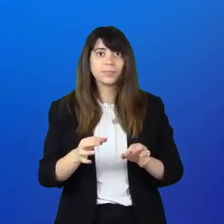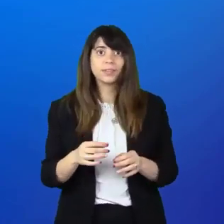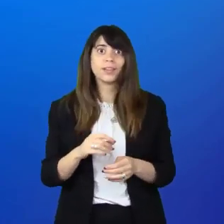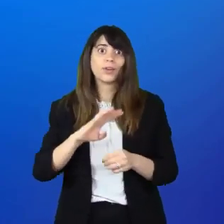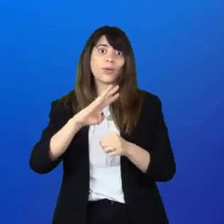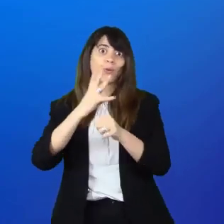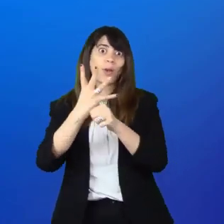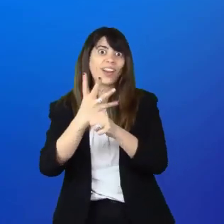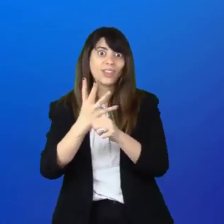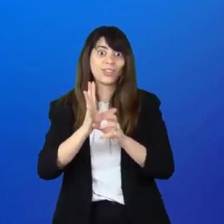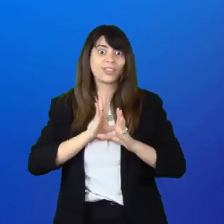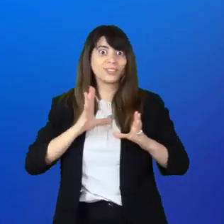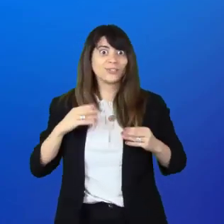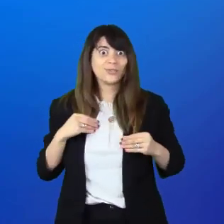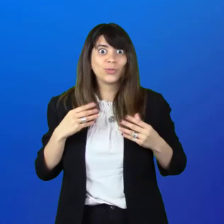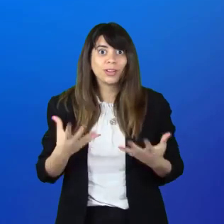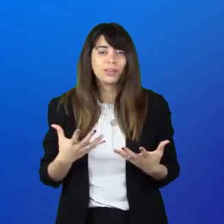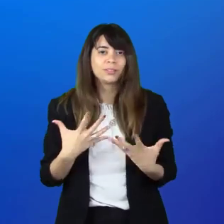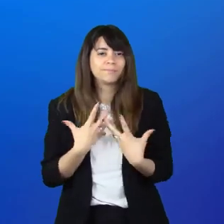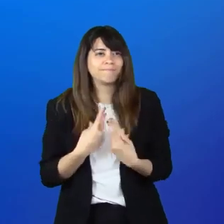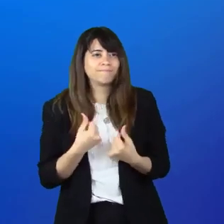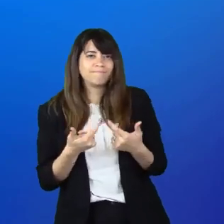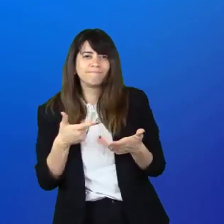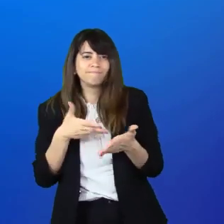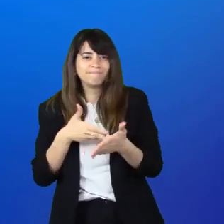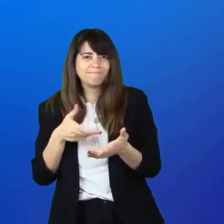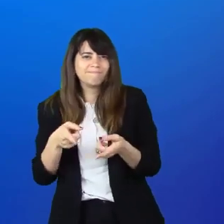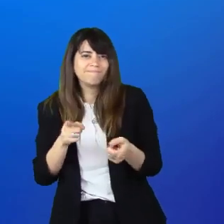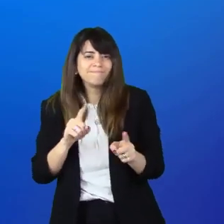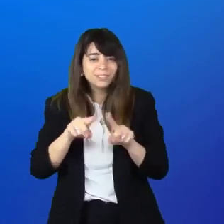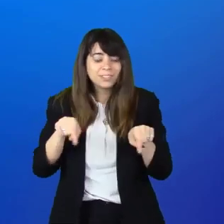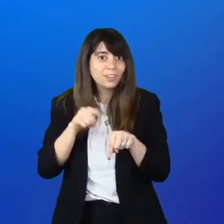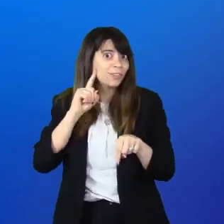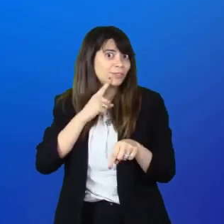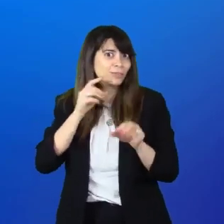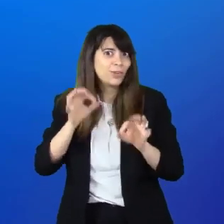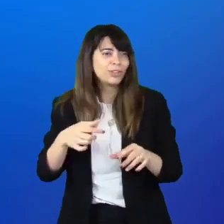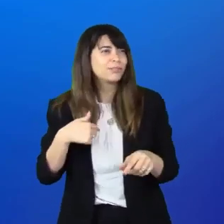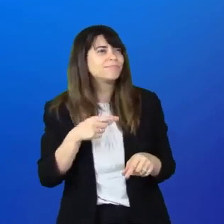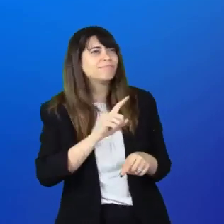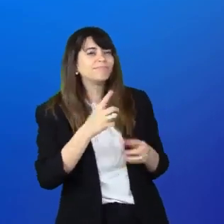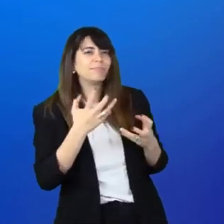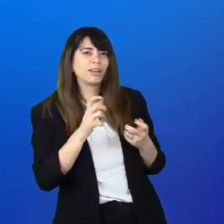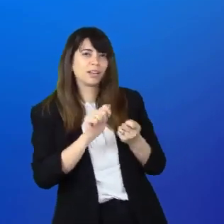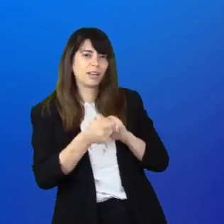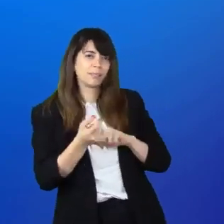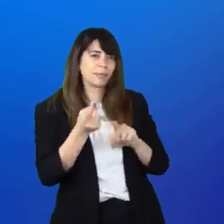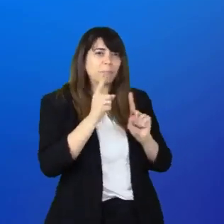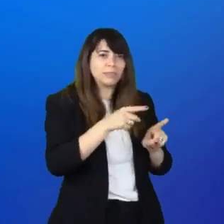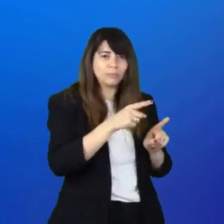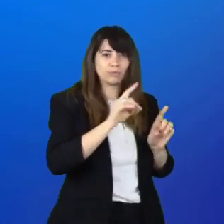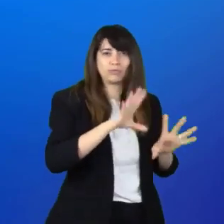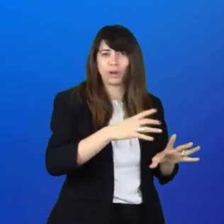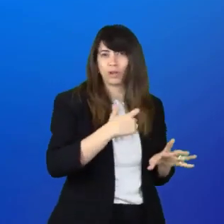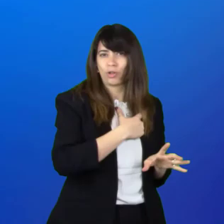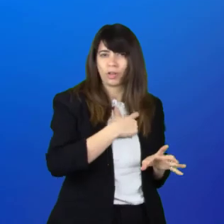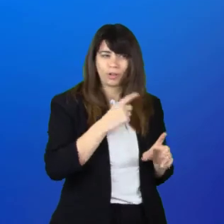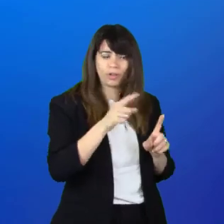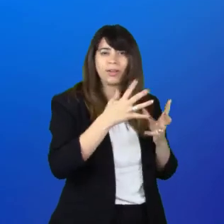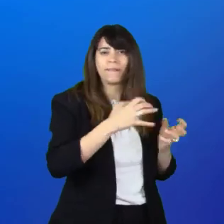otro. Después en cuarto de escuela empecé a sentir que la clase de sordo ya no me gustaba